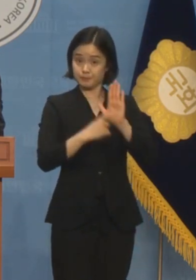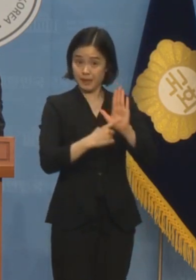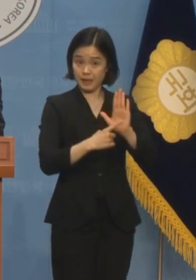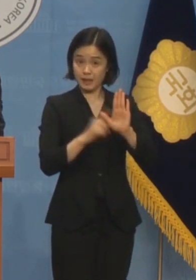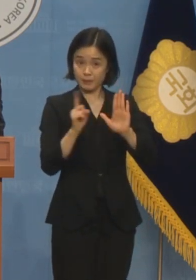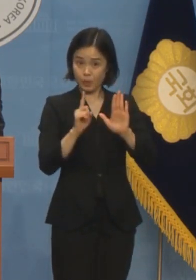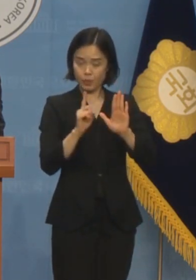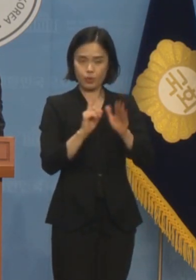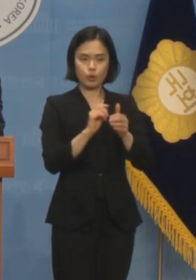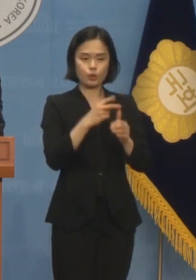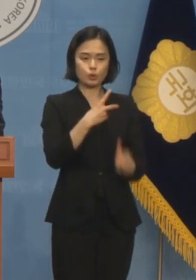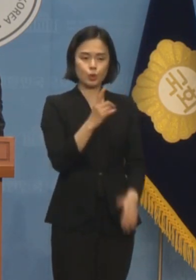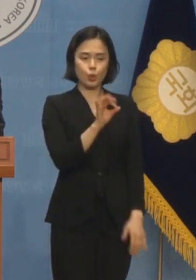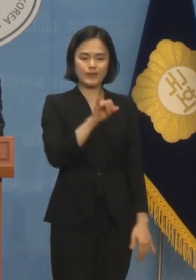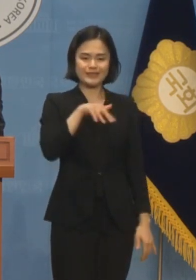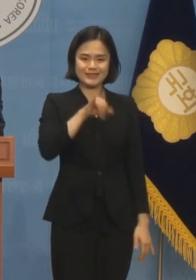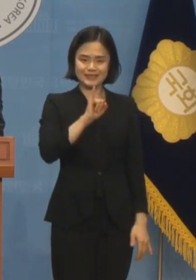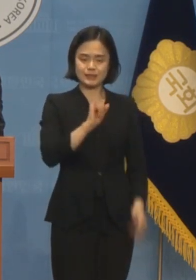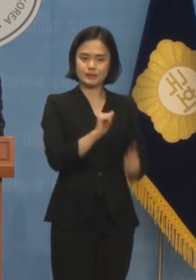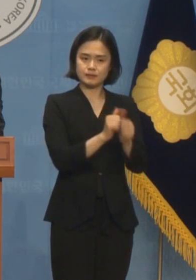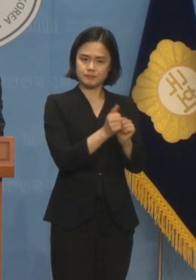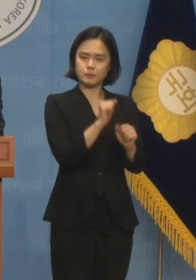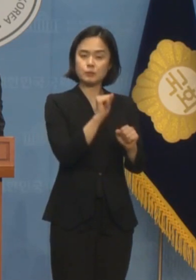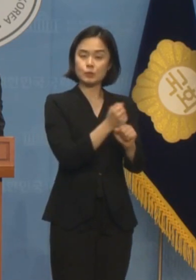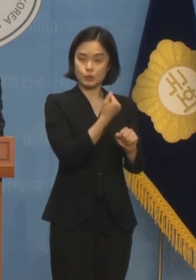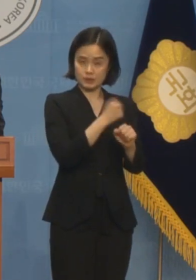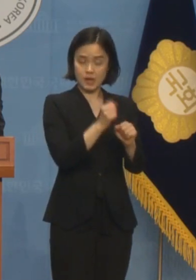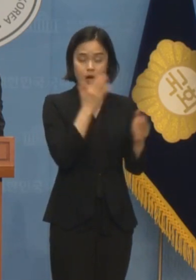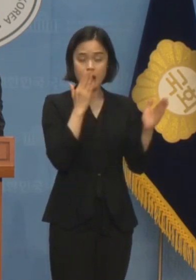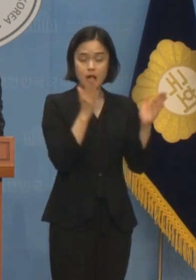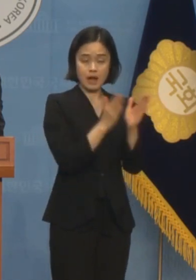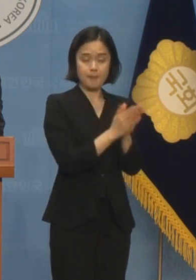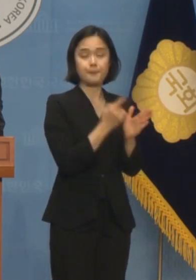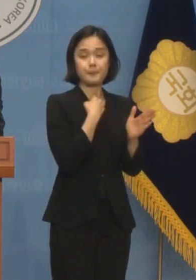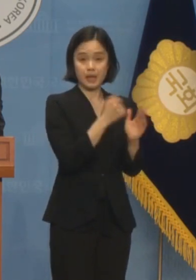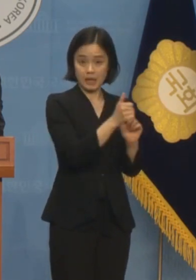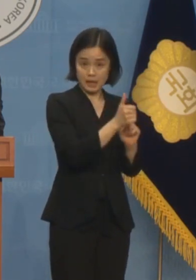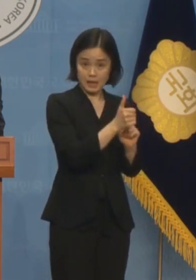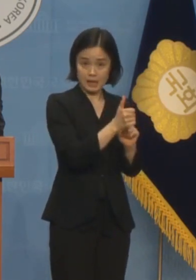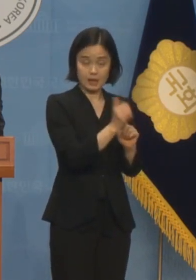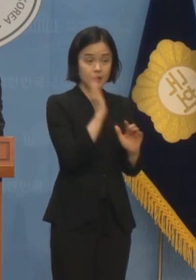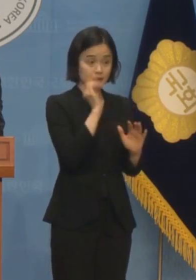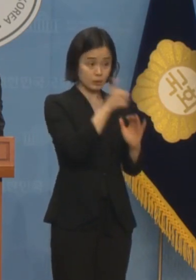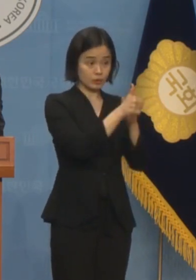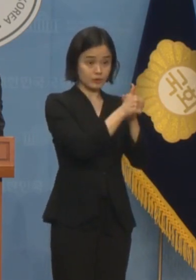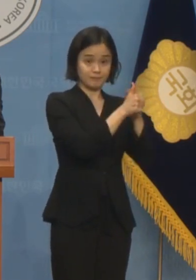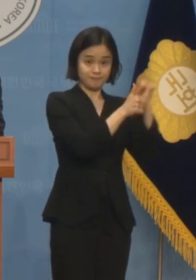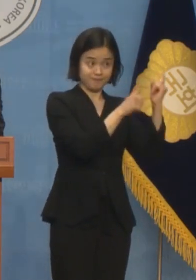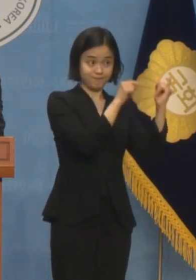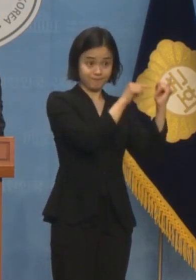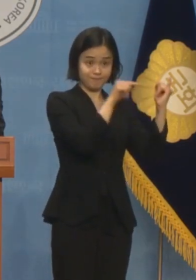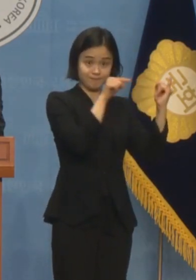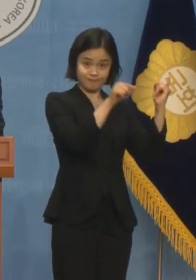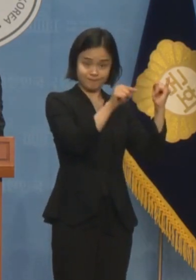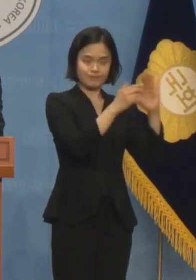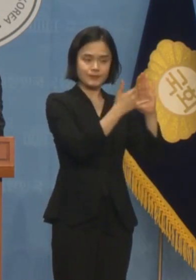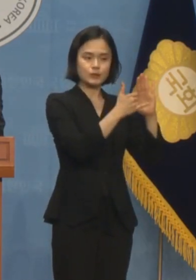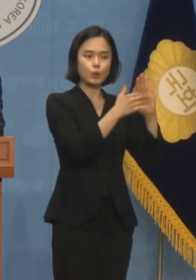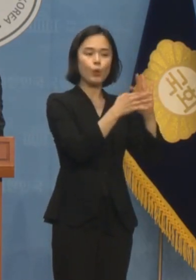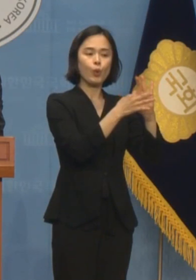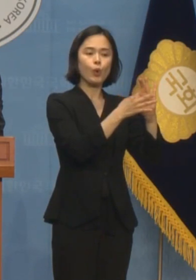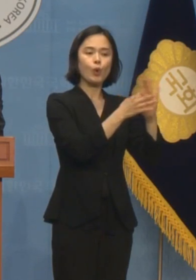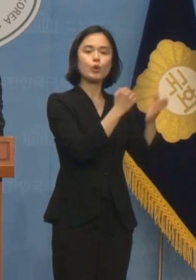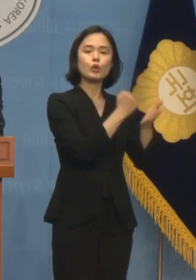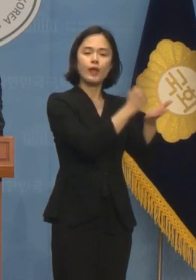2차 주가 조작 사건의 공범이자 김건희 여사와 가족의 계좌를 직접 관리한